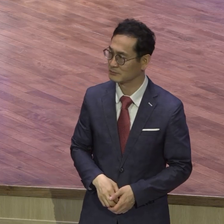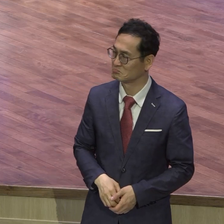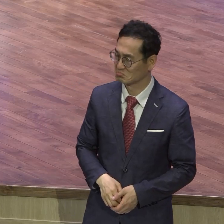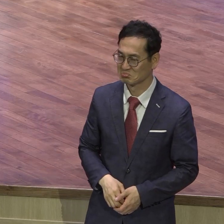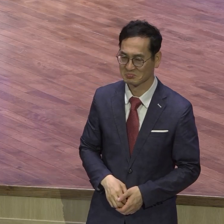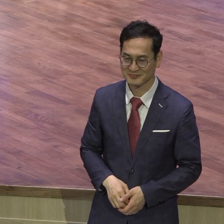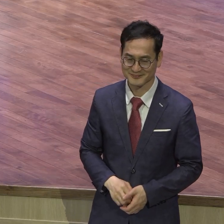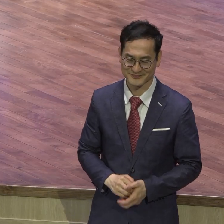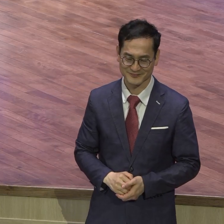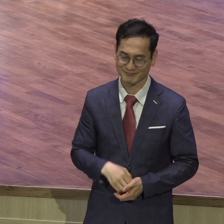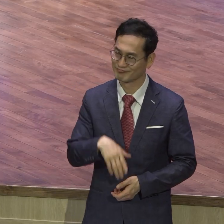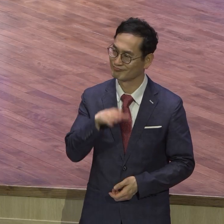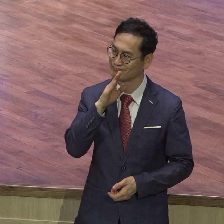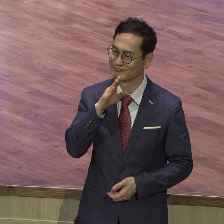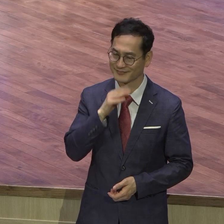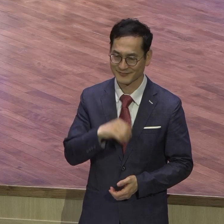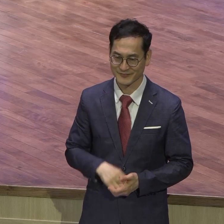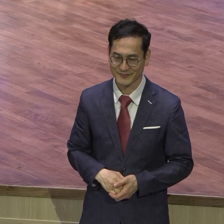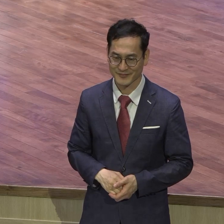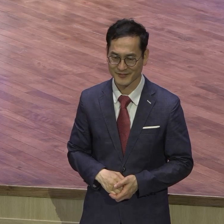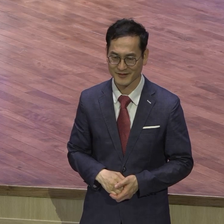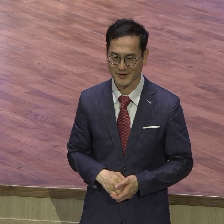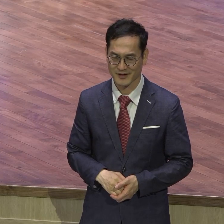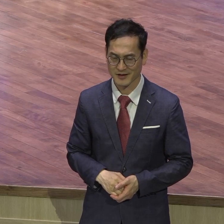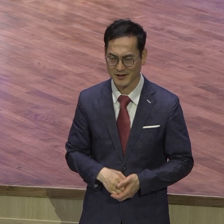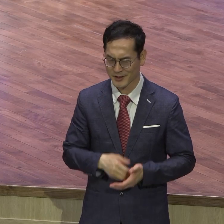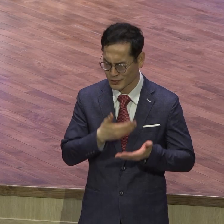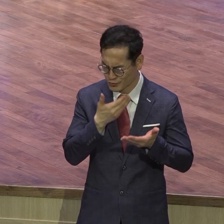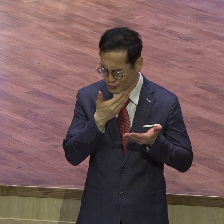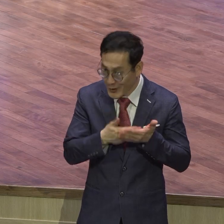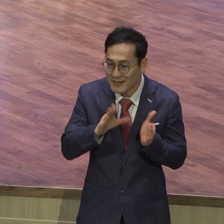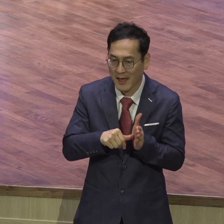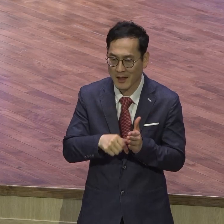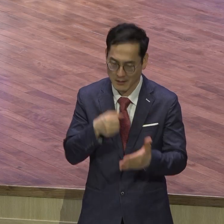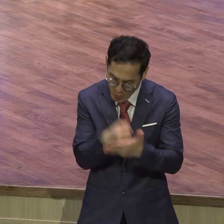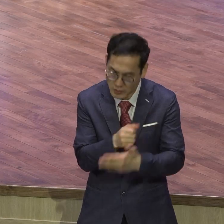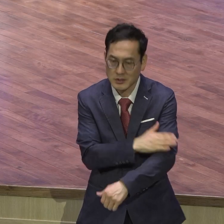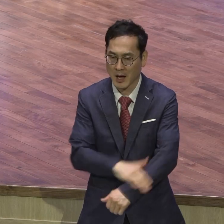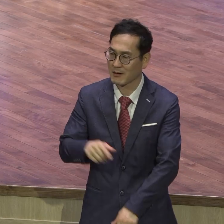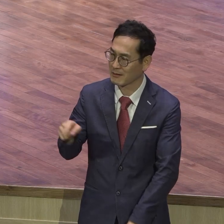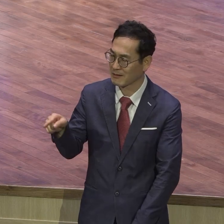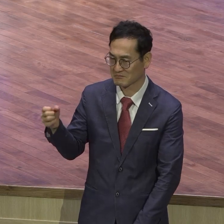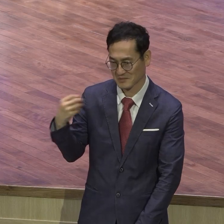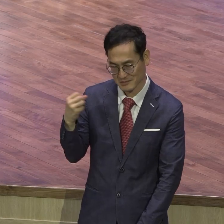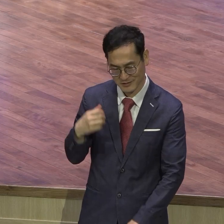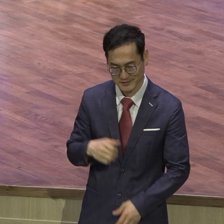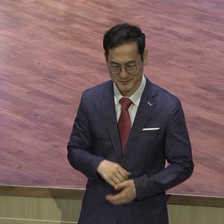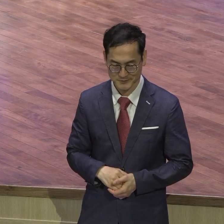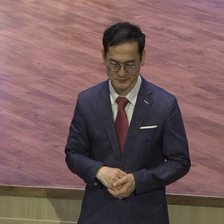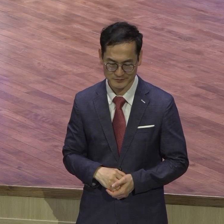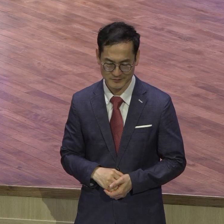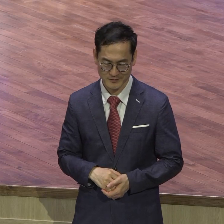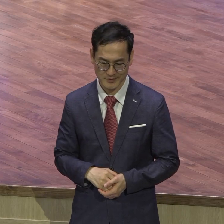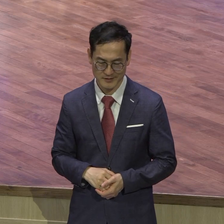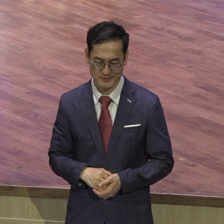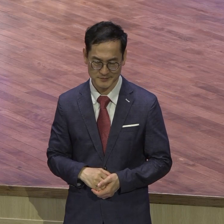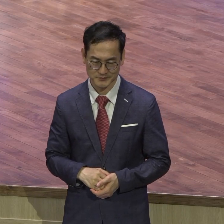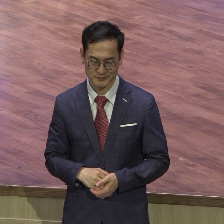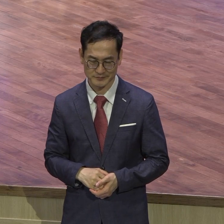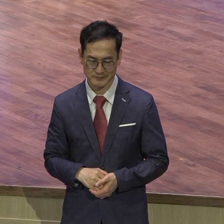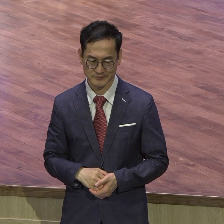그 소리를 자주 해요 결정적인 순간에 로마서 8장 14절에 이렇게